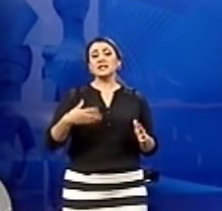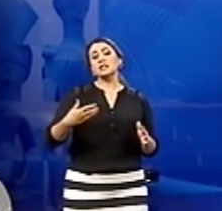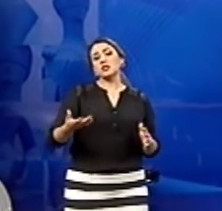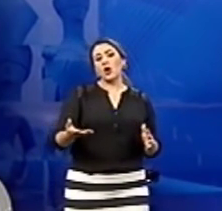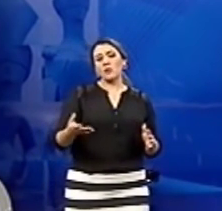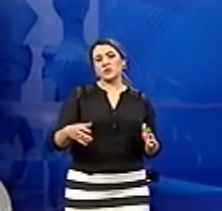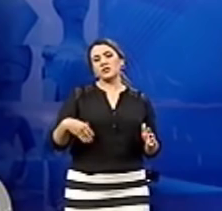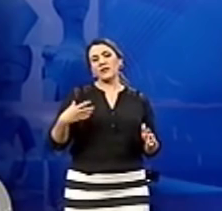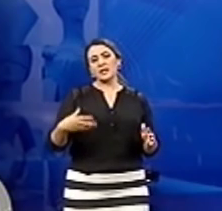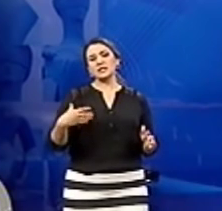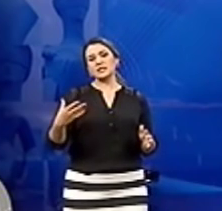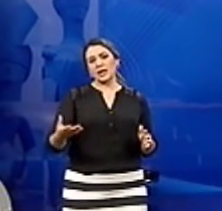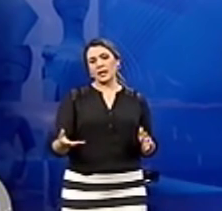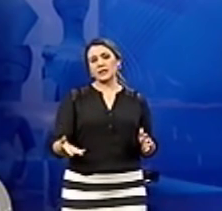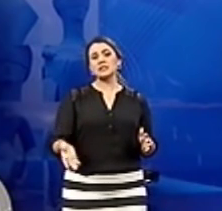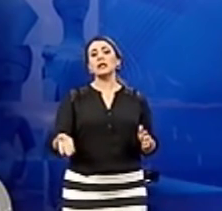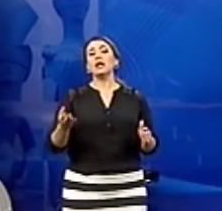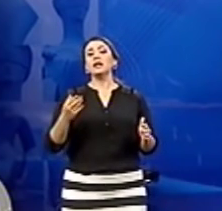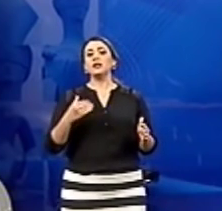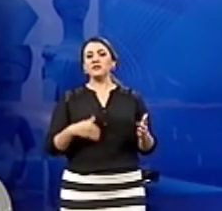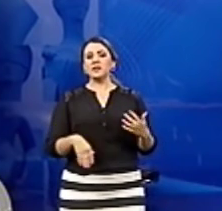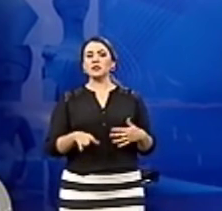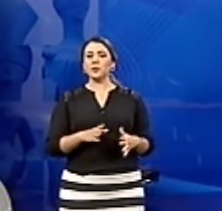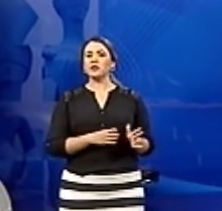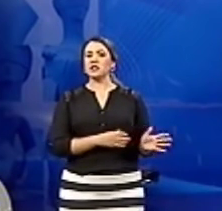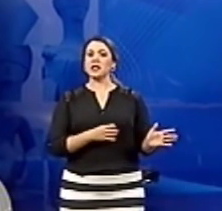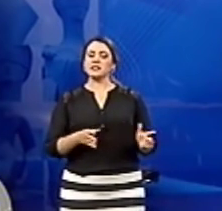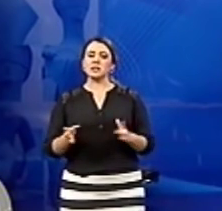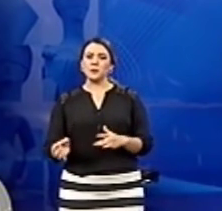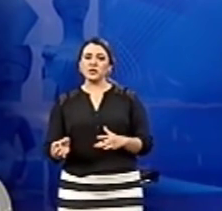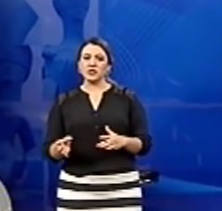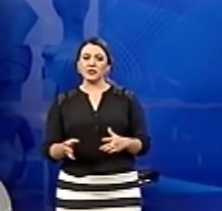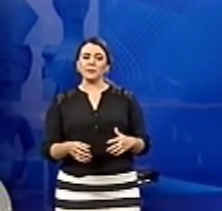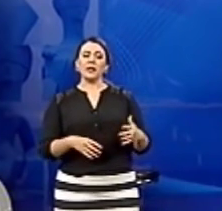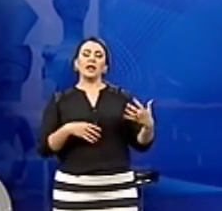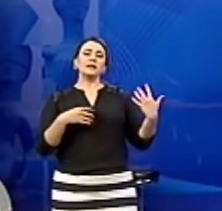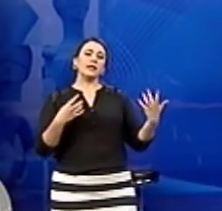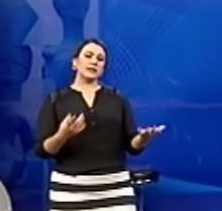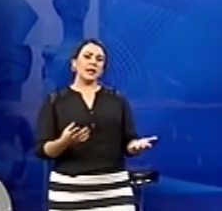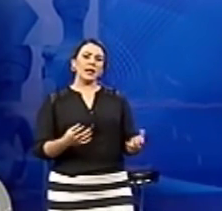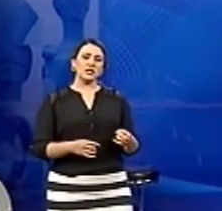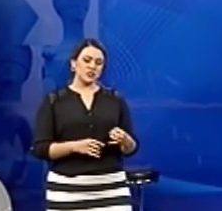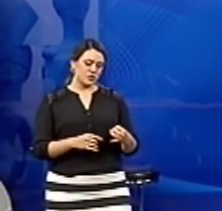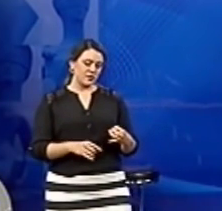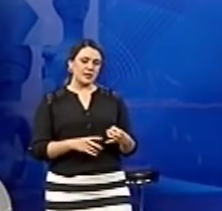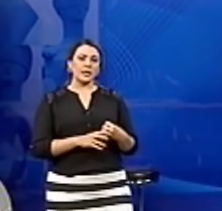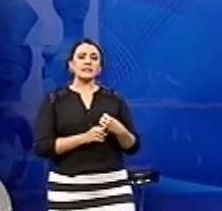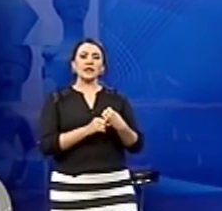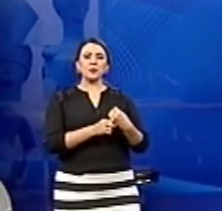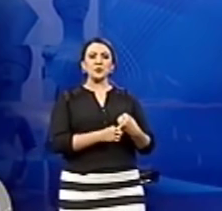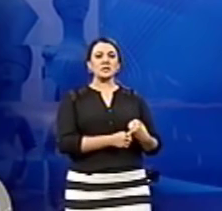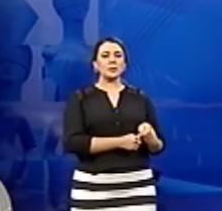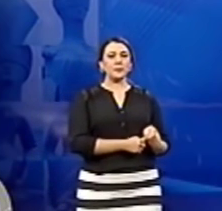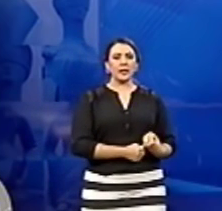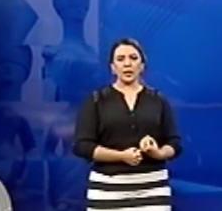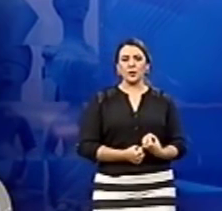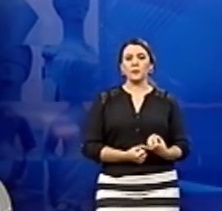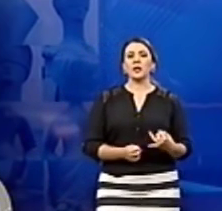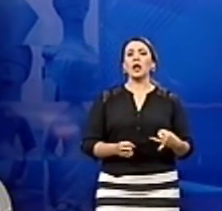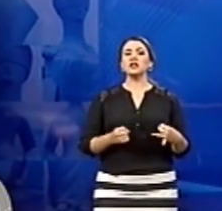diversas normas, diversas regras que visam proteger essa despedida. Dentre elas, a gente vai ter seguro-desemprego, a